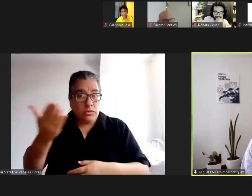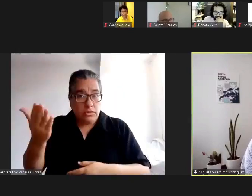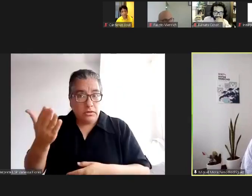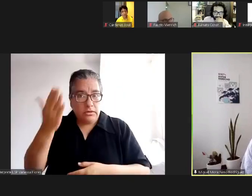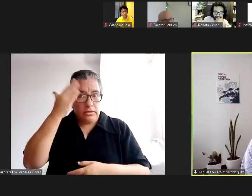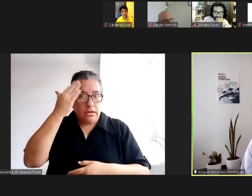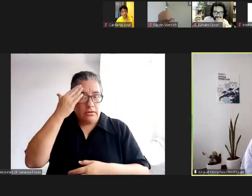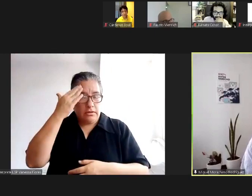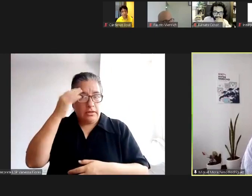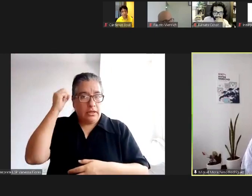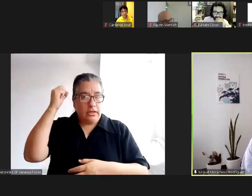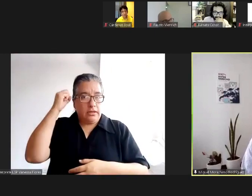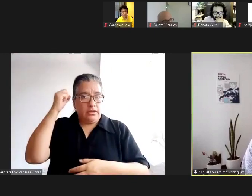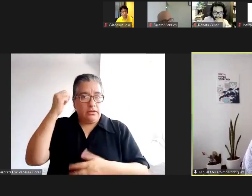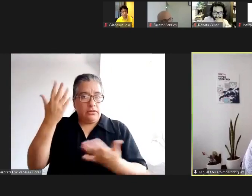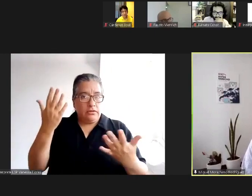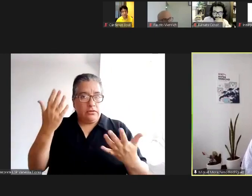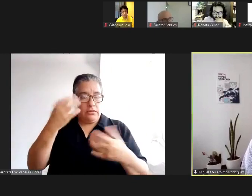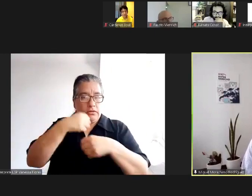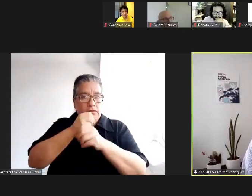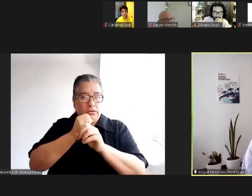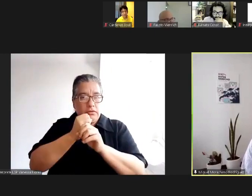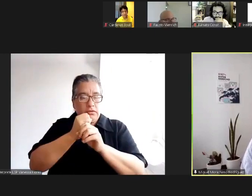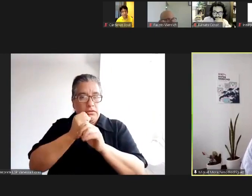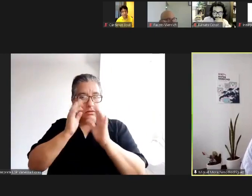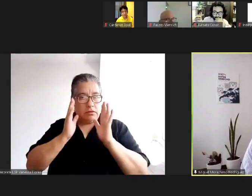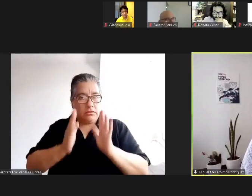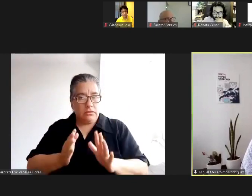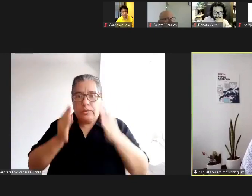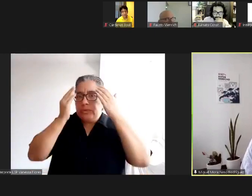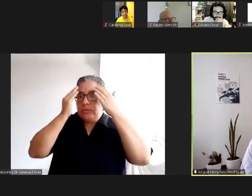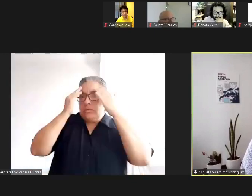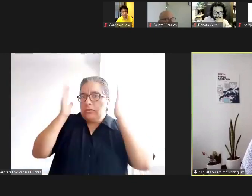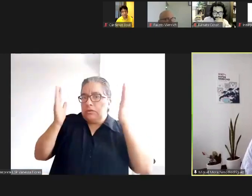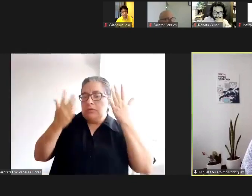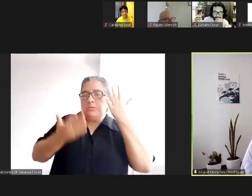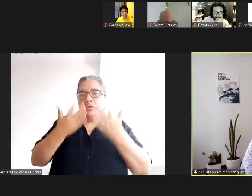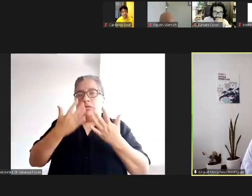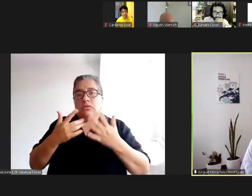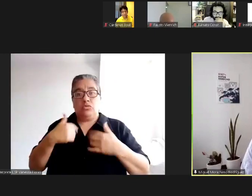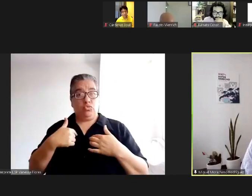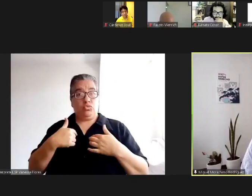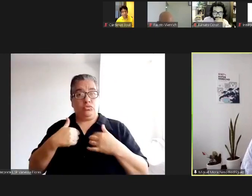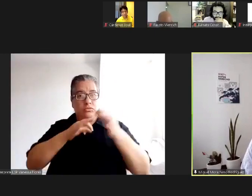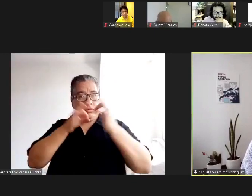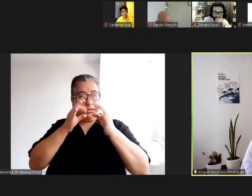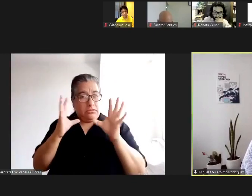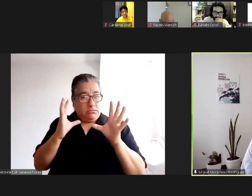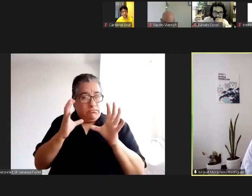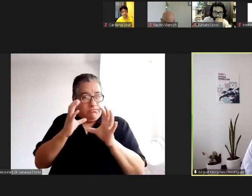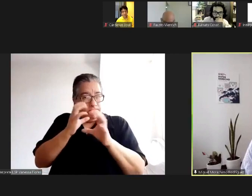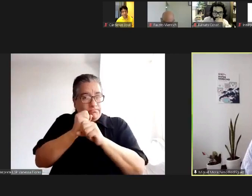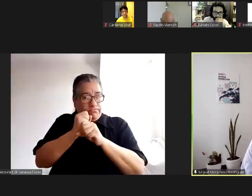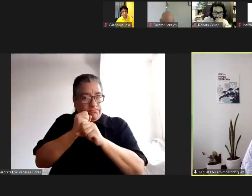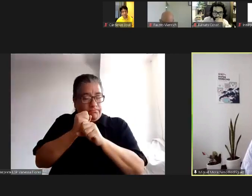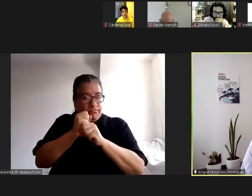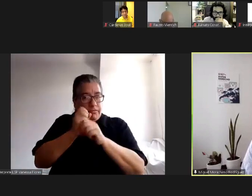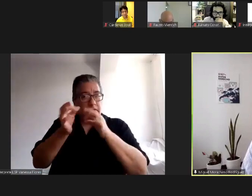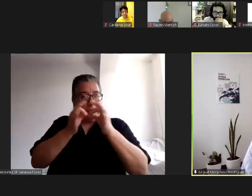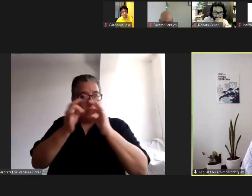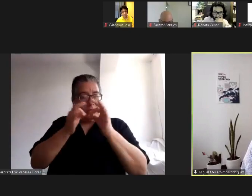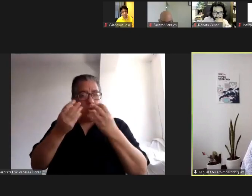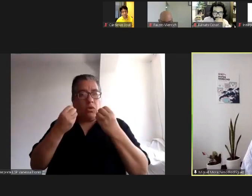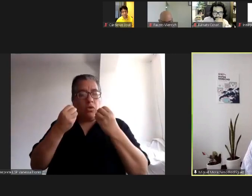autor nuestra audiencia, y tampoco creo que haría justicia tratando de resumir o explicarles cómo funciona el sistema. De pronto Fausto es un